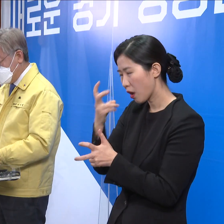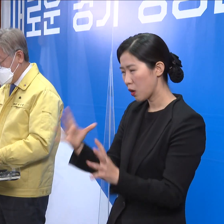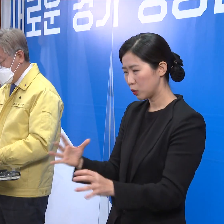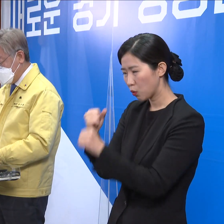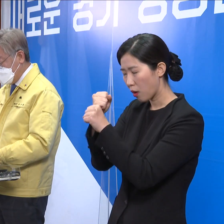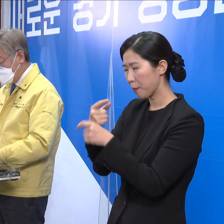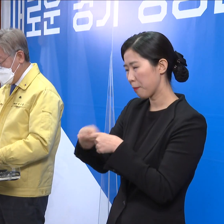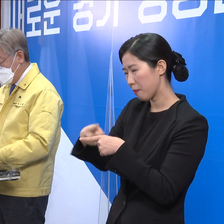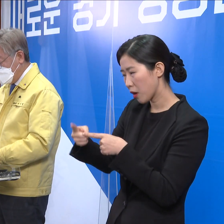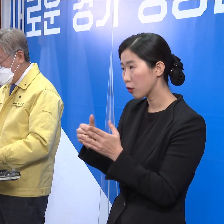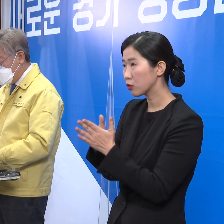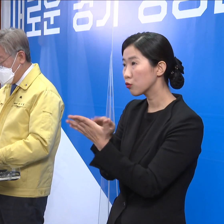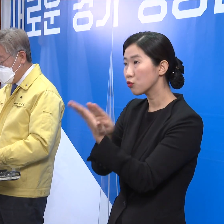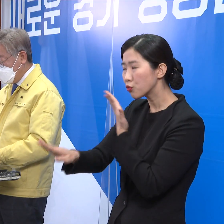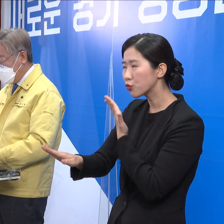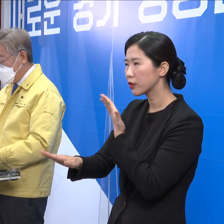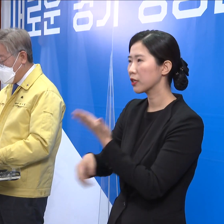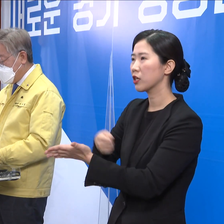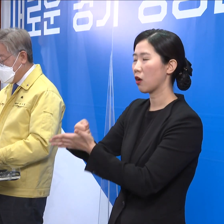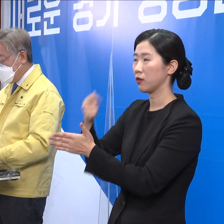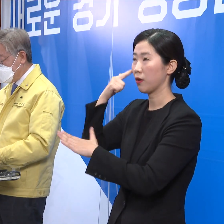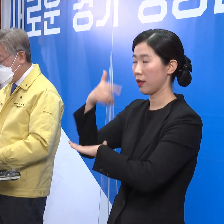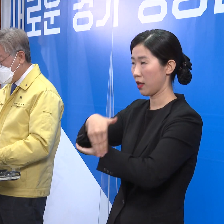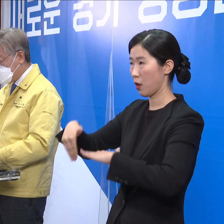논의와 아무런 관련이 없다고 밝혔습니다.